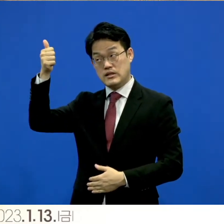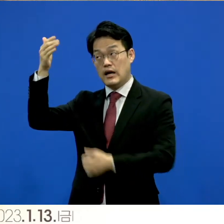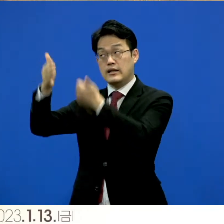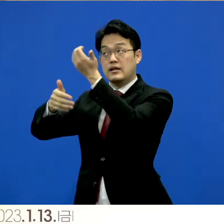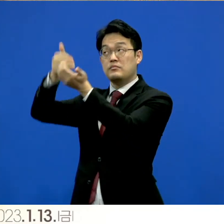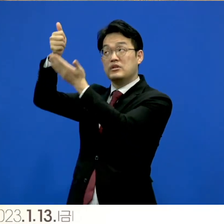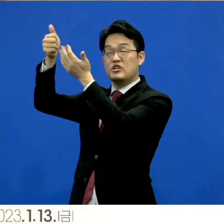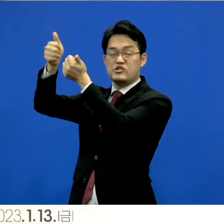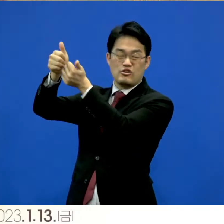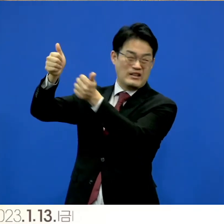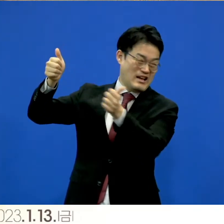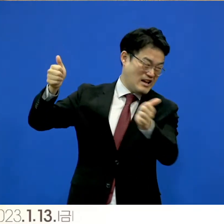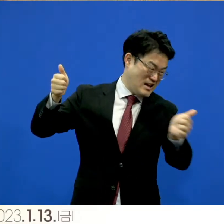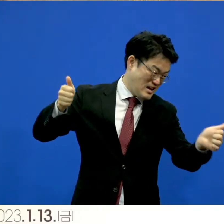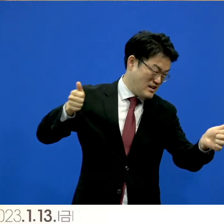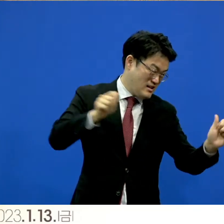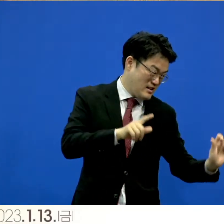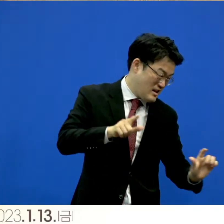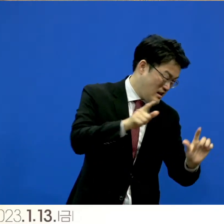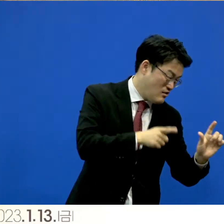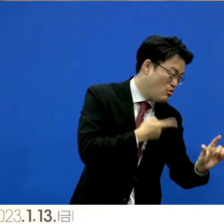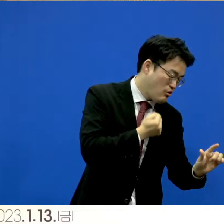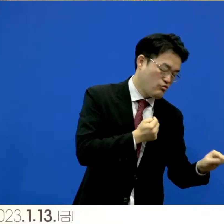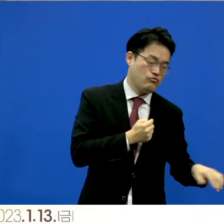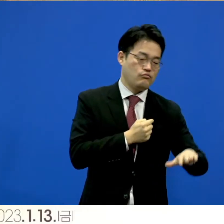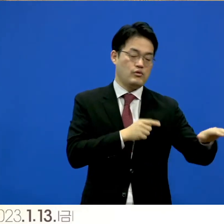모습이 이렇게 누더기 같은 모습이었어요.